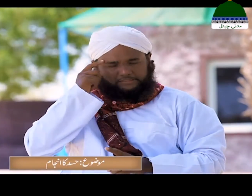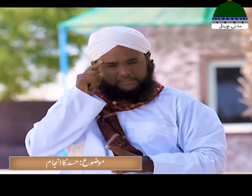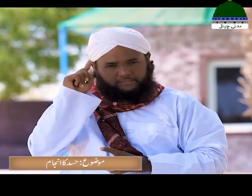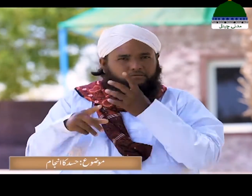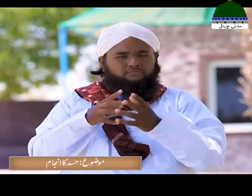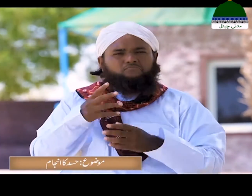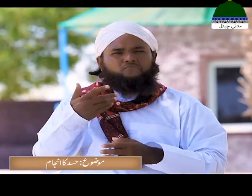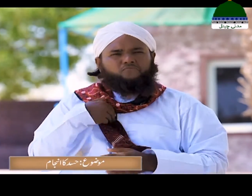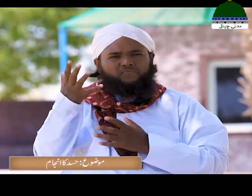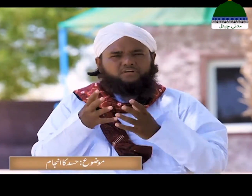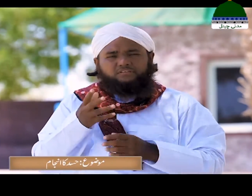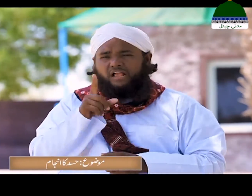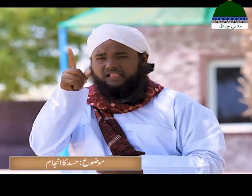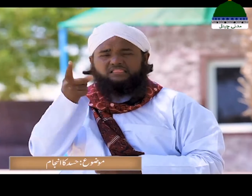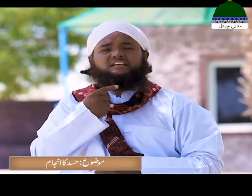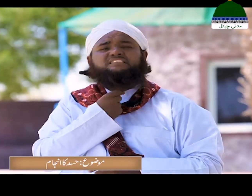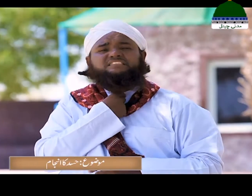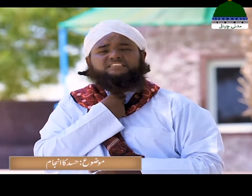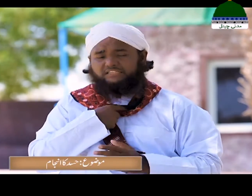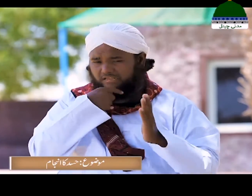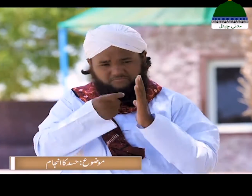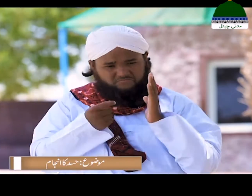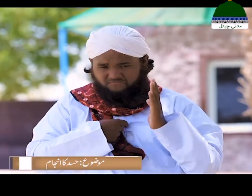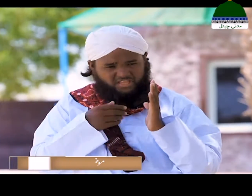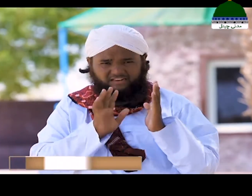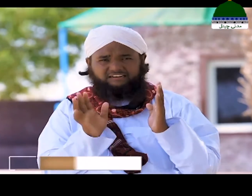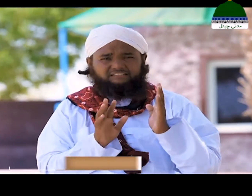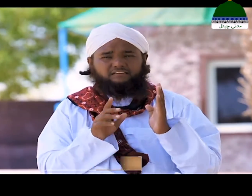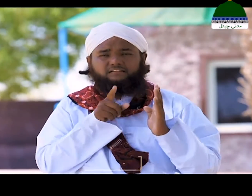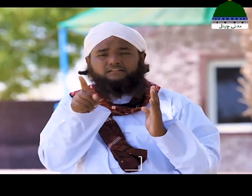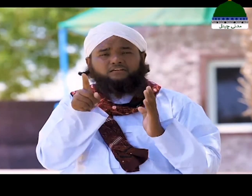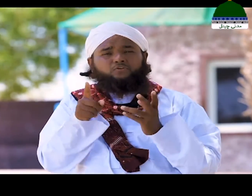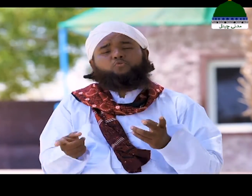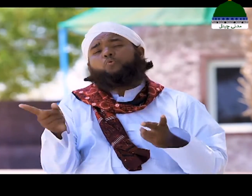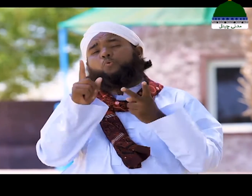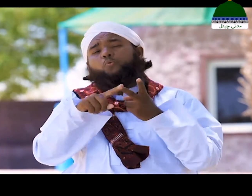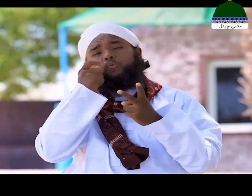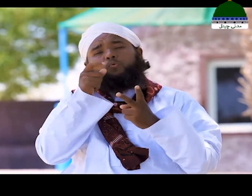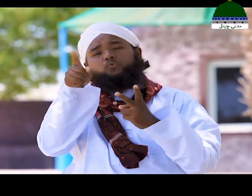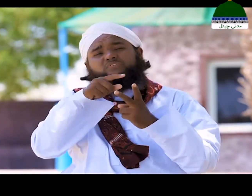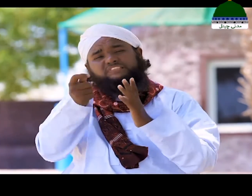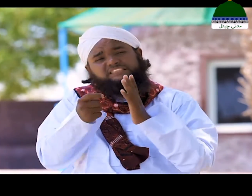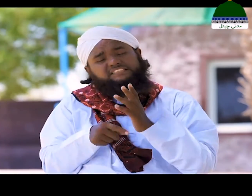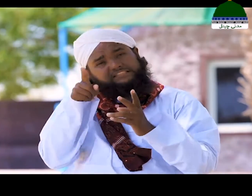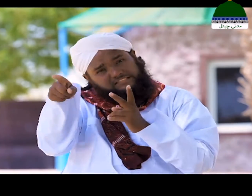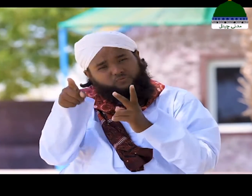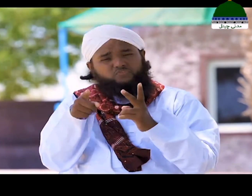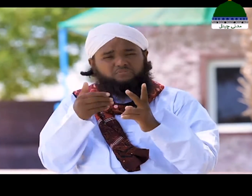لگا، خدا کی قسم یہ خط میرے بارے میں نہیں لکھا گیا بلکہ یہ تو فلاں شخص کے متعلق ہے، بے شک